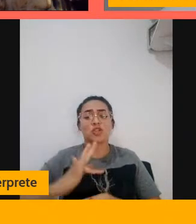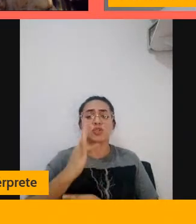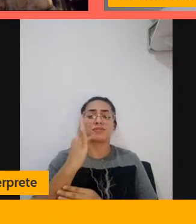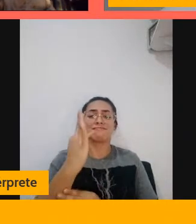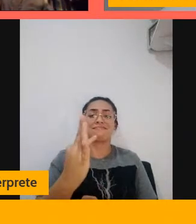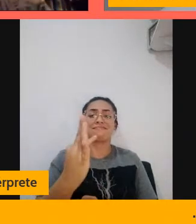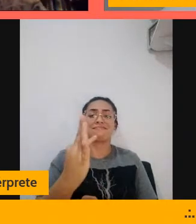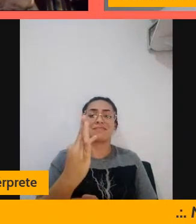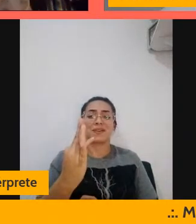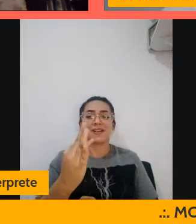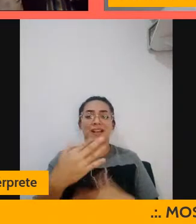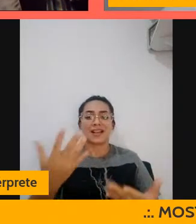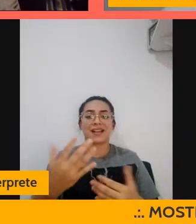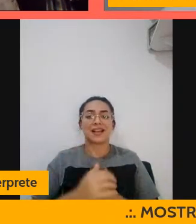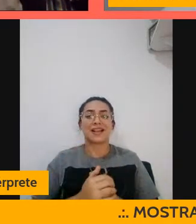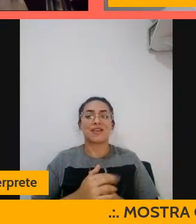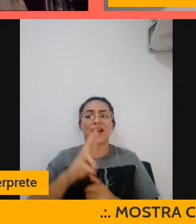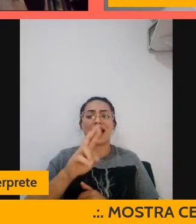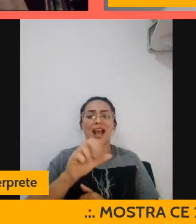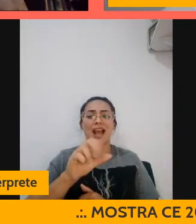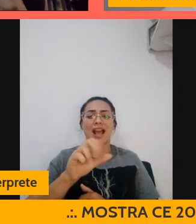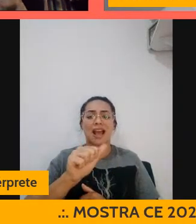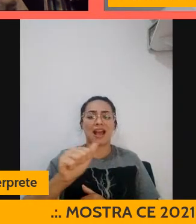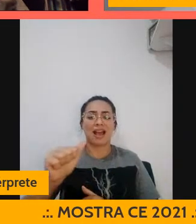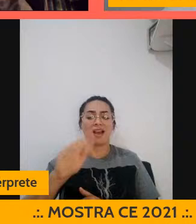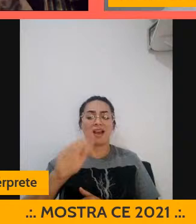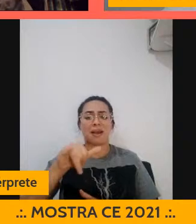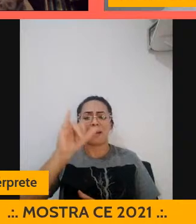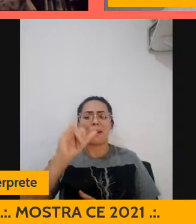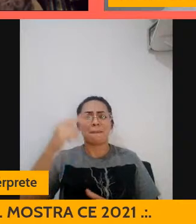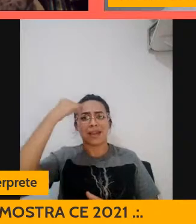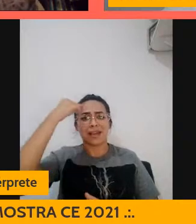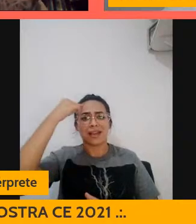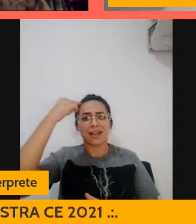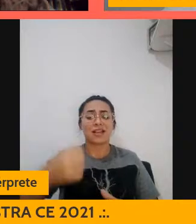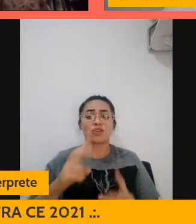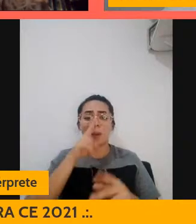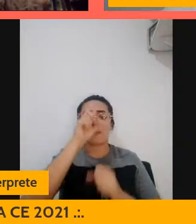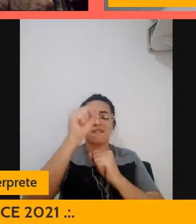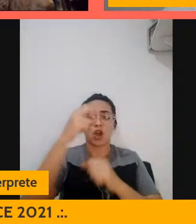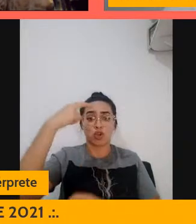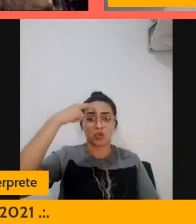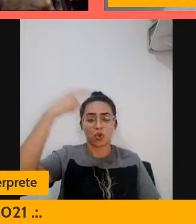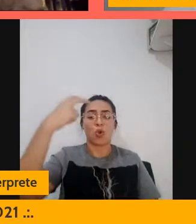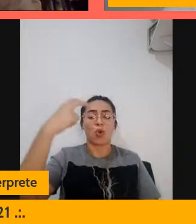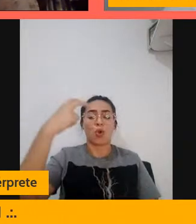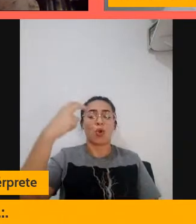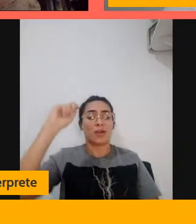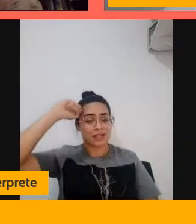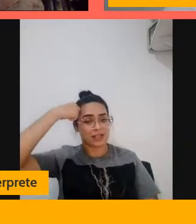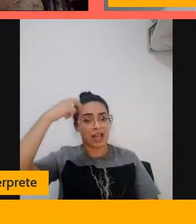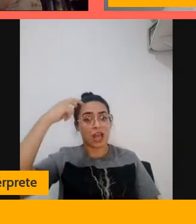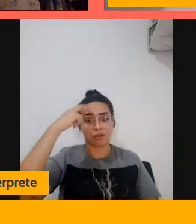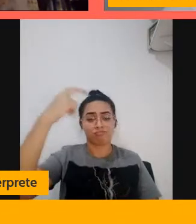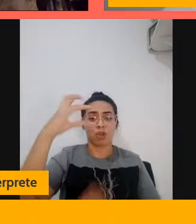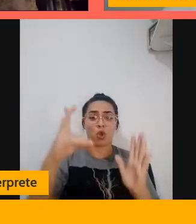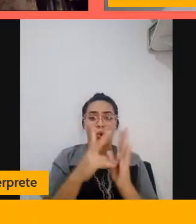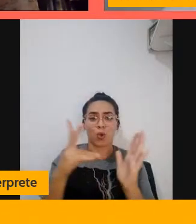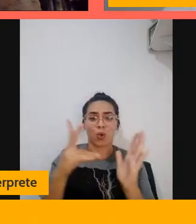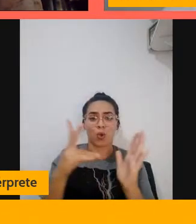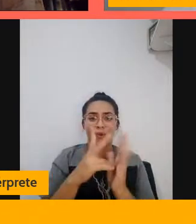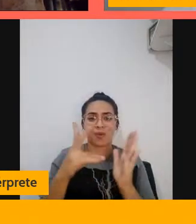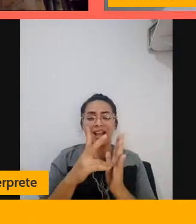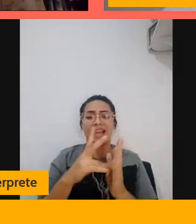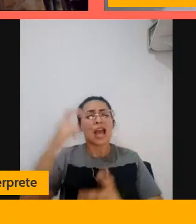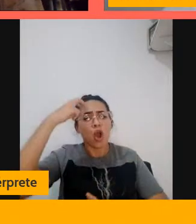em Maracastelo, falo em Raab, falo também na força, né, da cultura negra, da cultura indígena, né, do que a gente chama de cultura